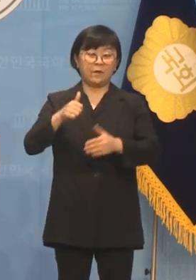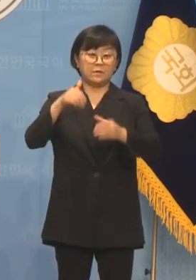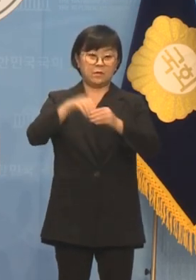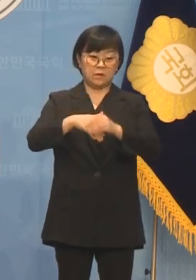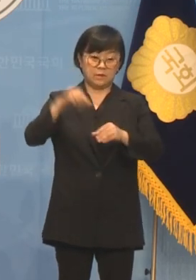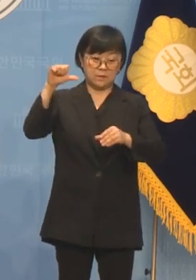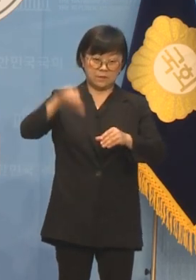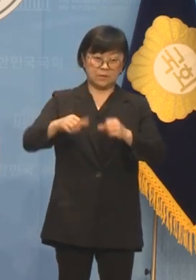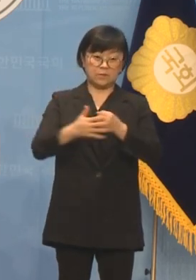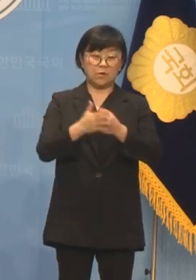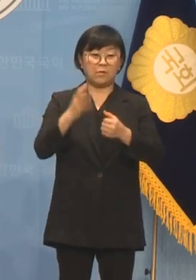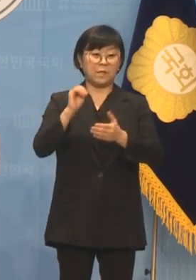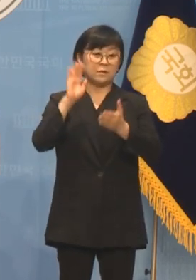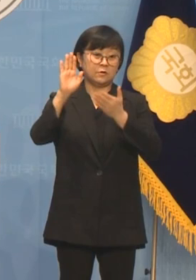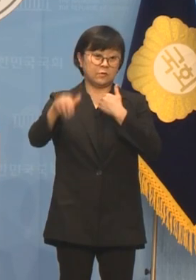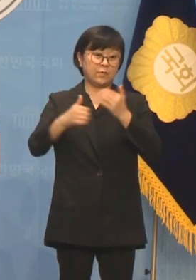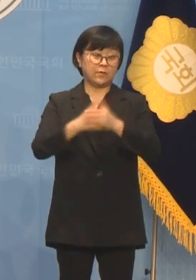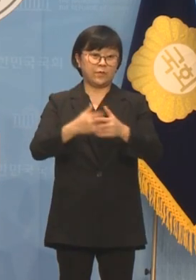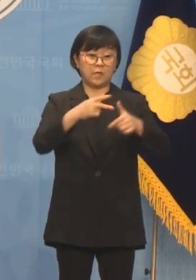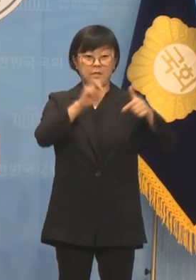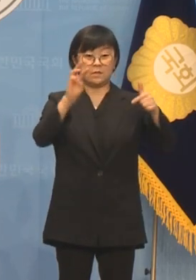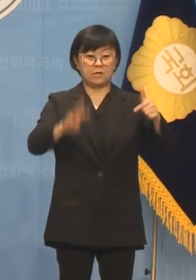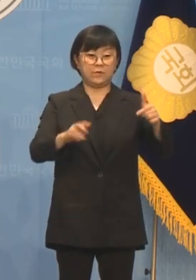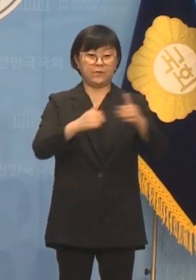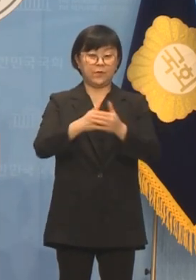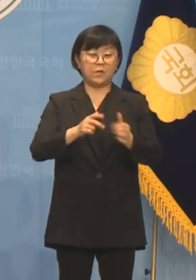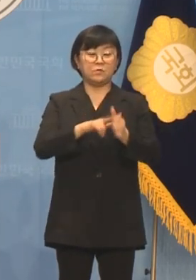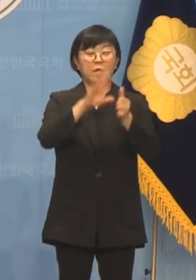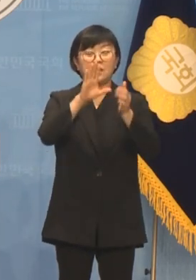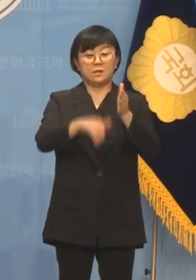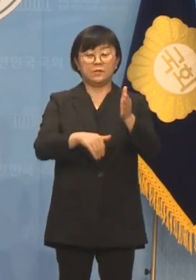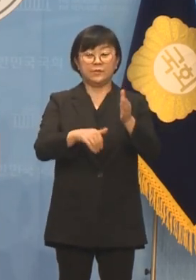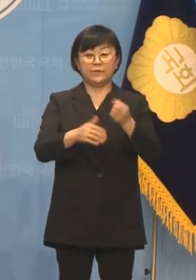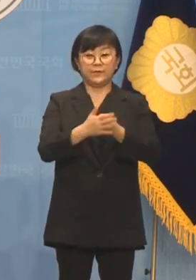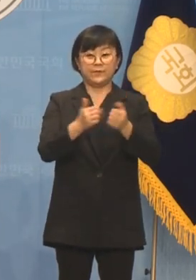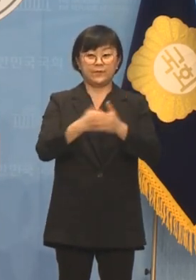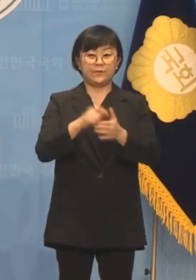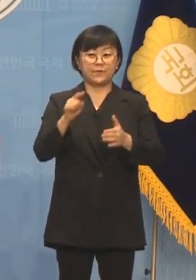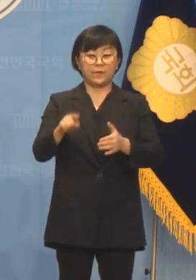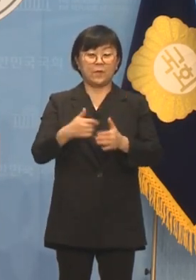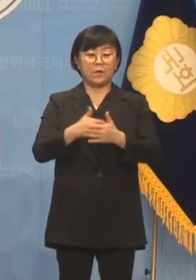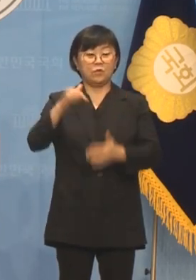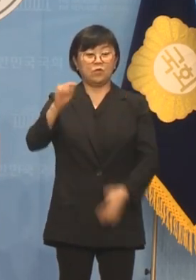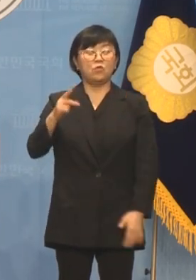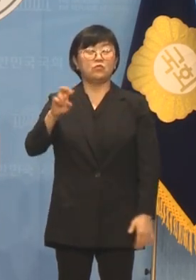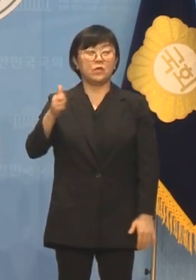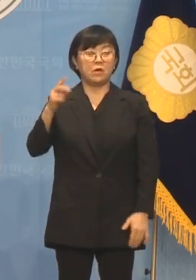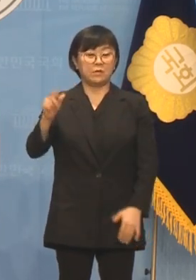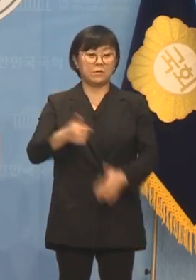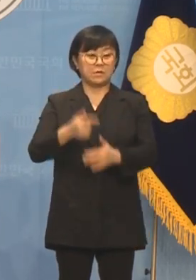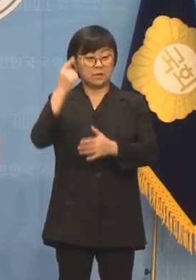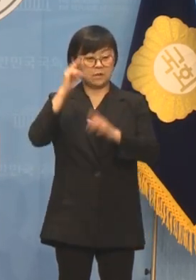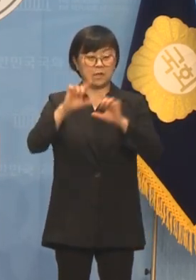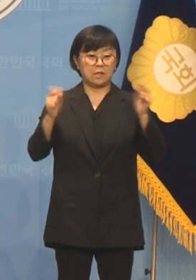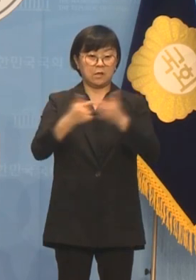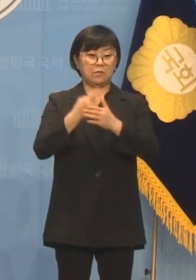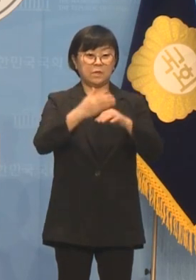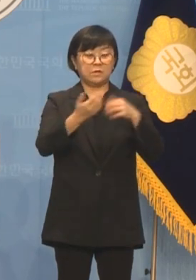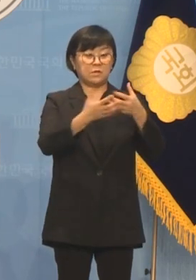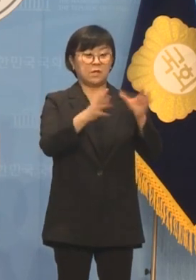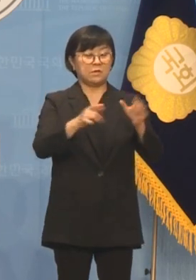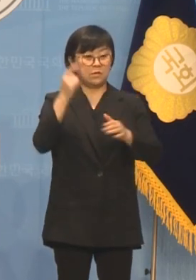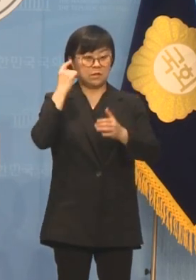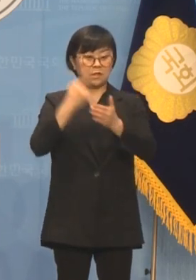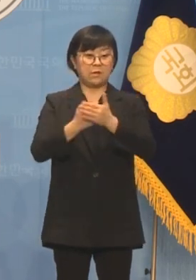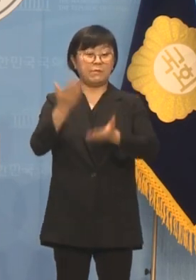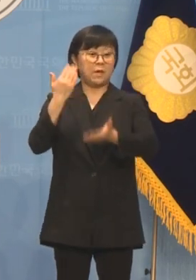선거에지고 얼마 지나지 않아 인천 계양을에 출마한다고 했을 때 그것은 노무현 정신이 아니다 민주당 정신에